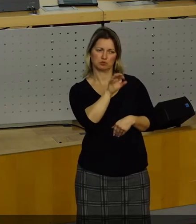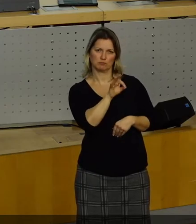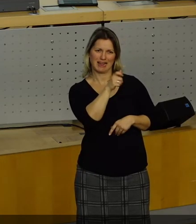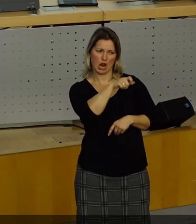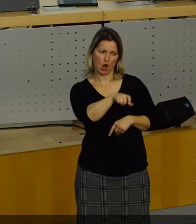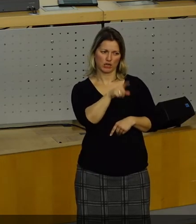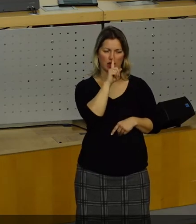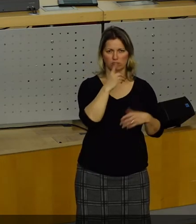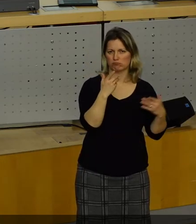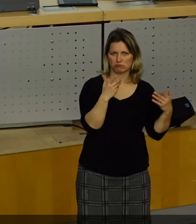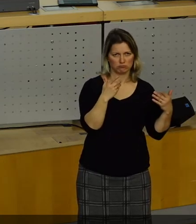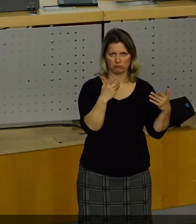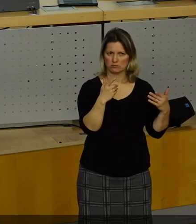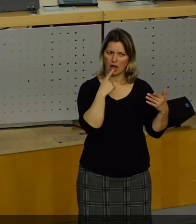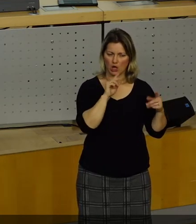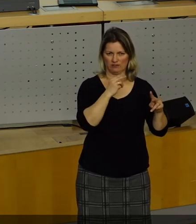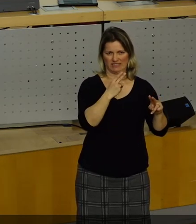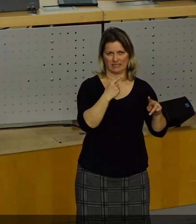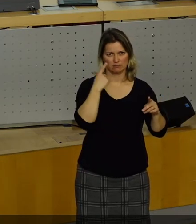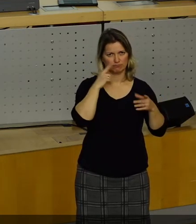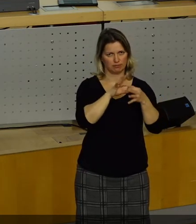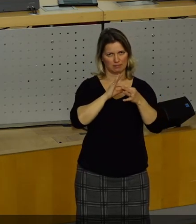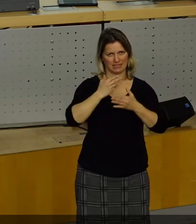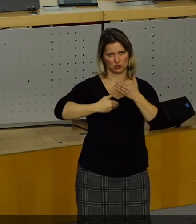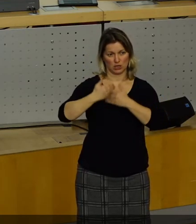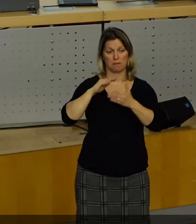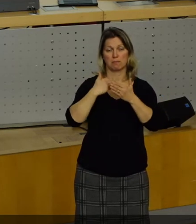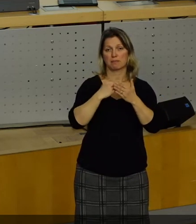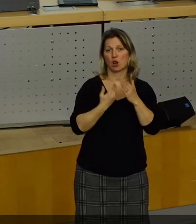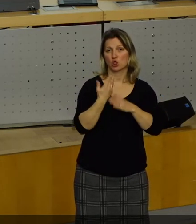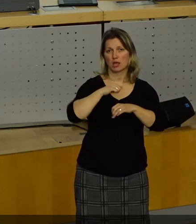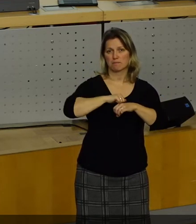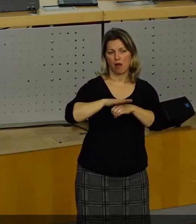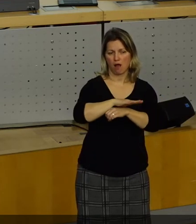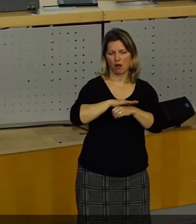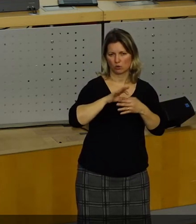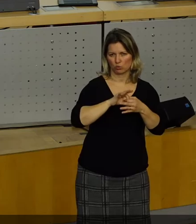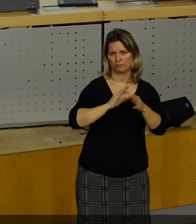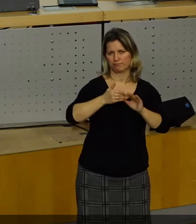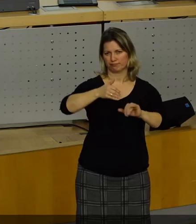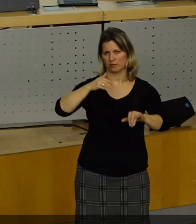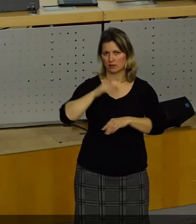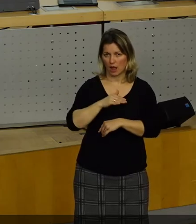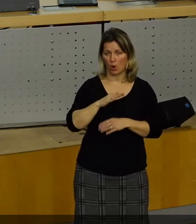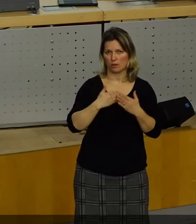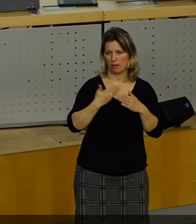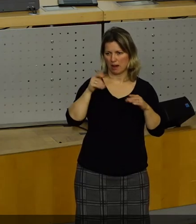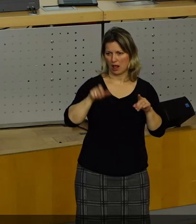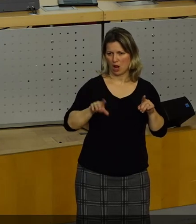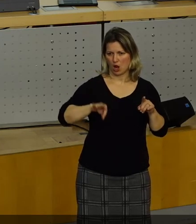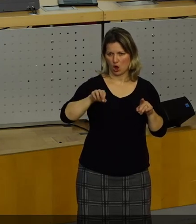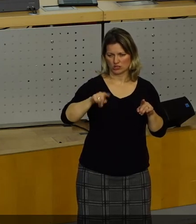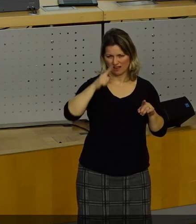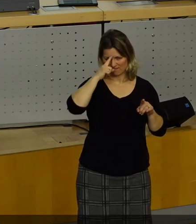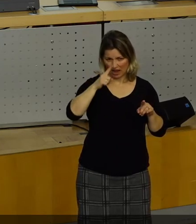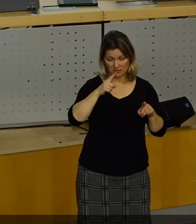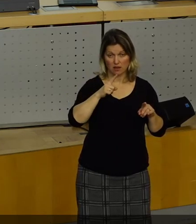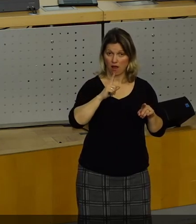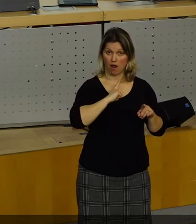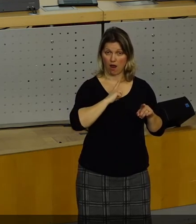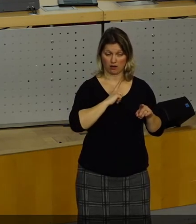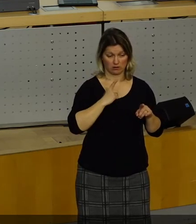Gesellschaft Historischer Neumarkt an erster Stelle genannt, aber es sind auch andere Initiativen, wenn ich Kollegen Löser hier sehe. Ich hätte es ja nicht für möglich